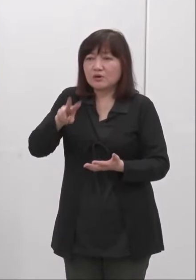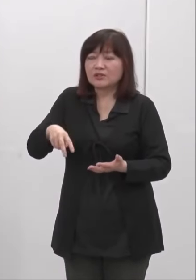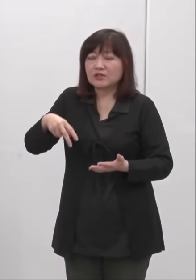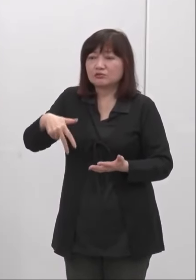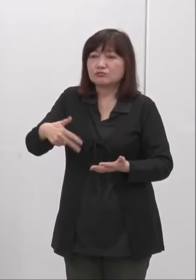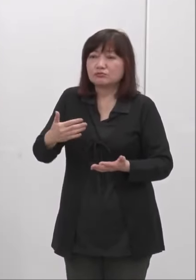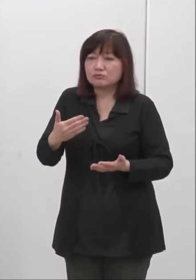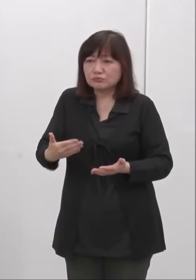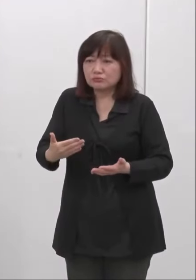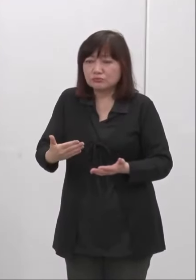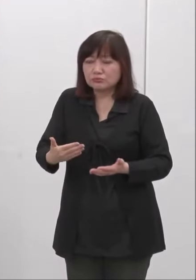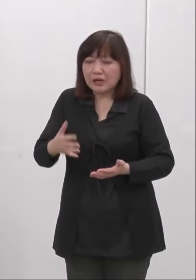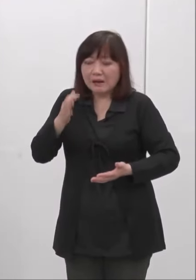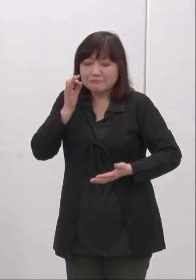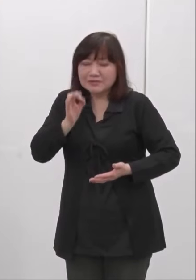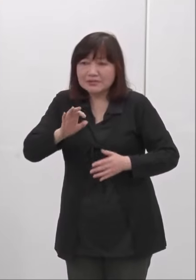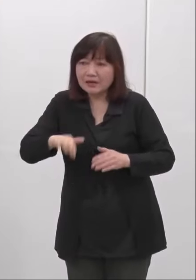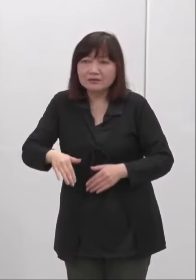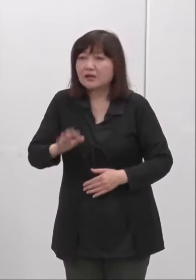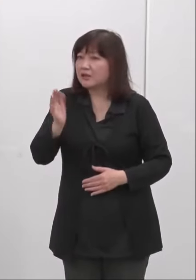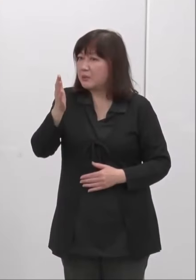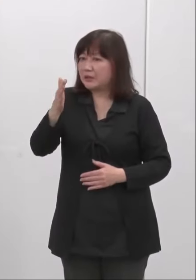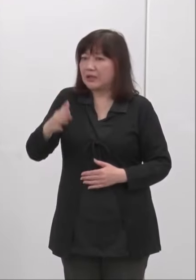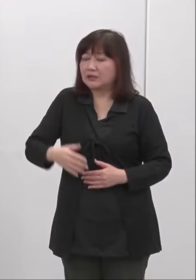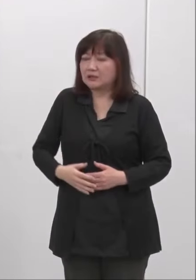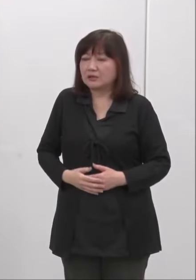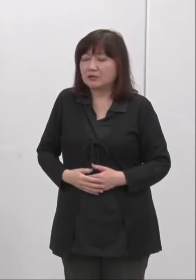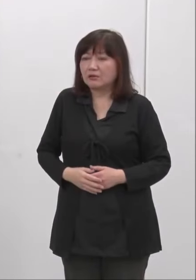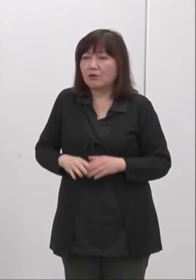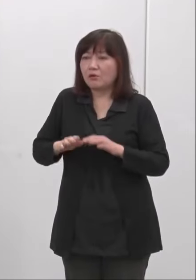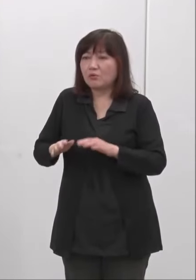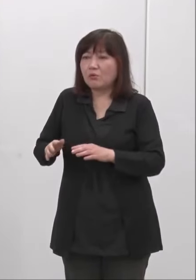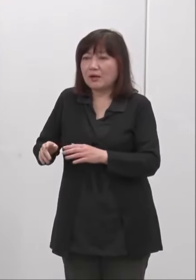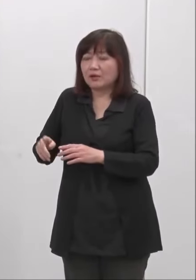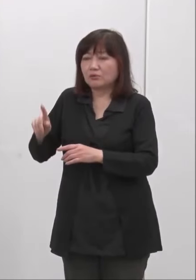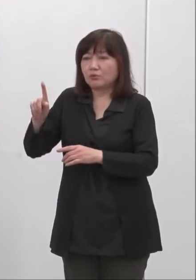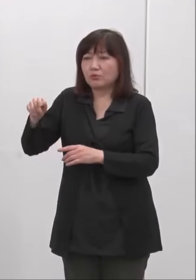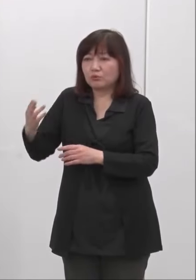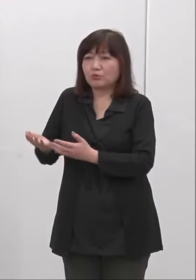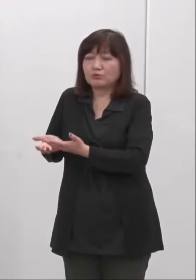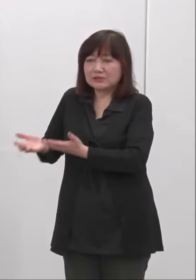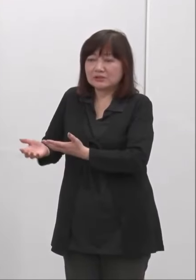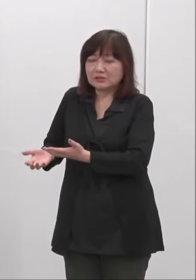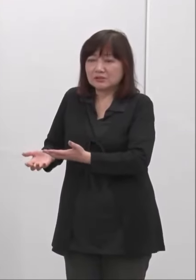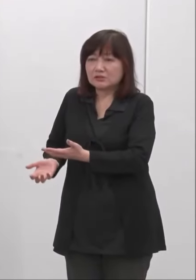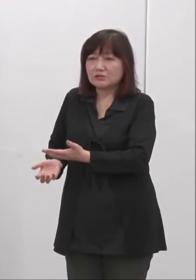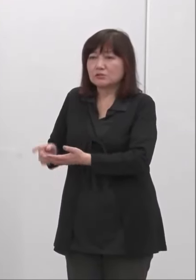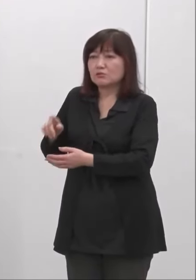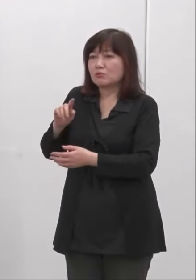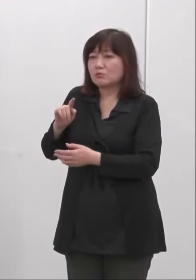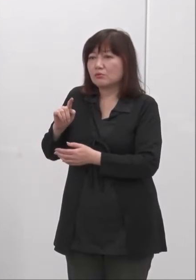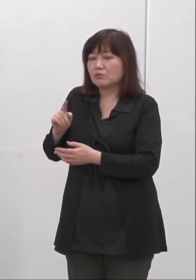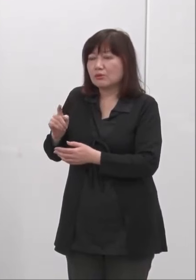という議論ではないと思ってるんです、これ。今回の発災を受けて、避難所の体制とか